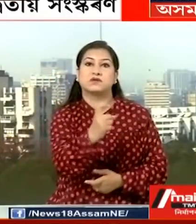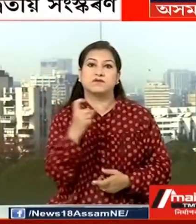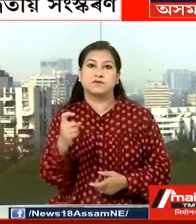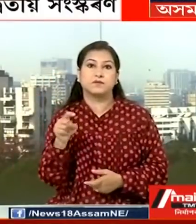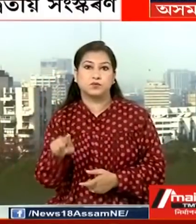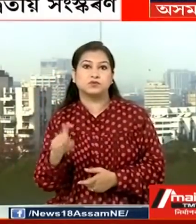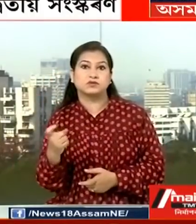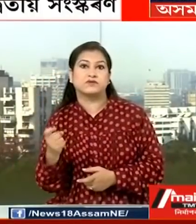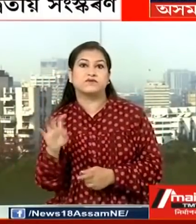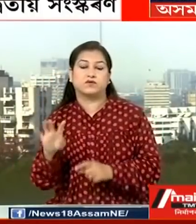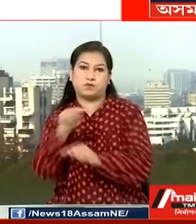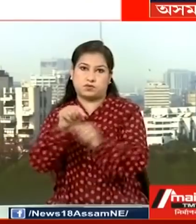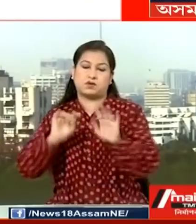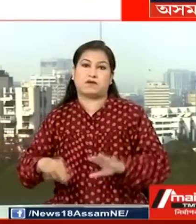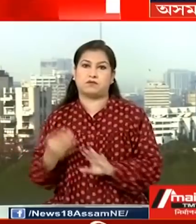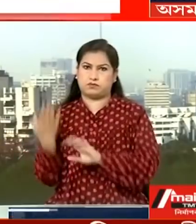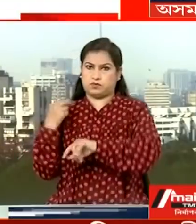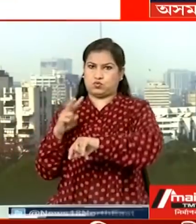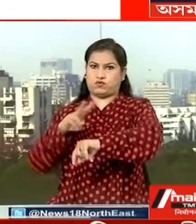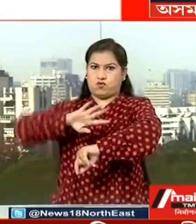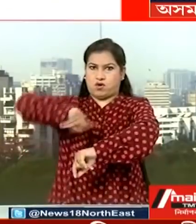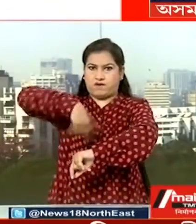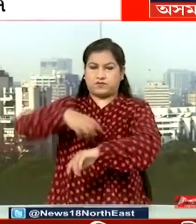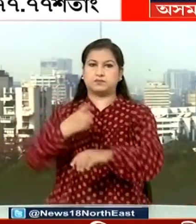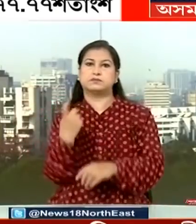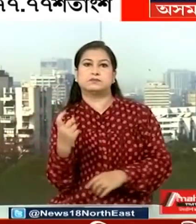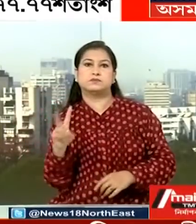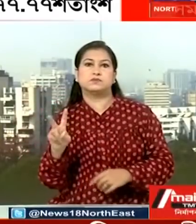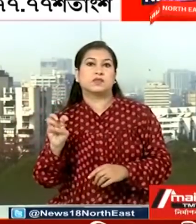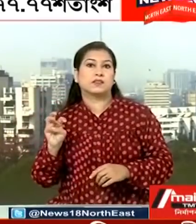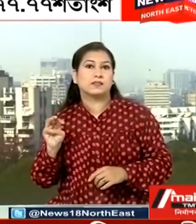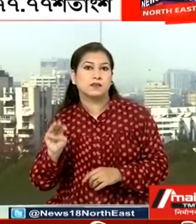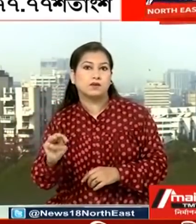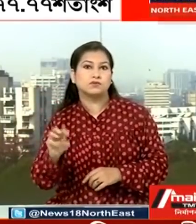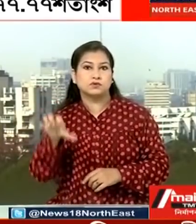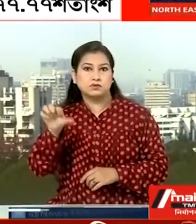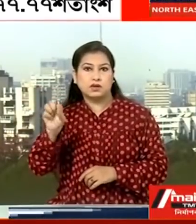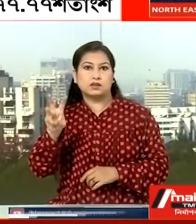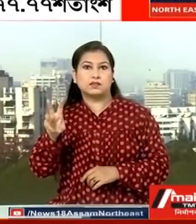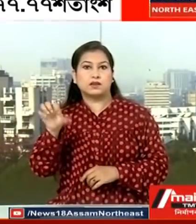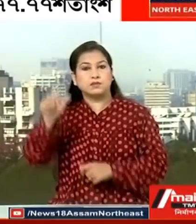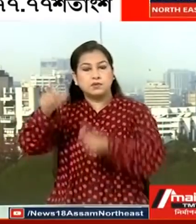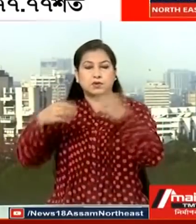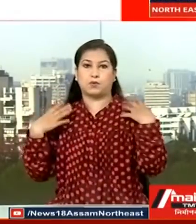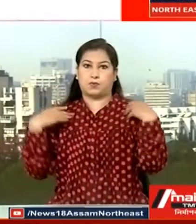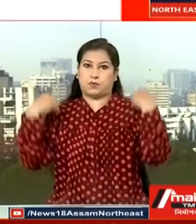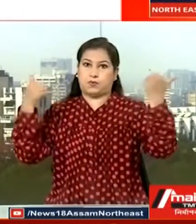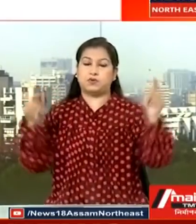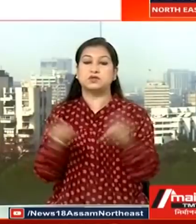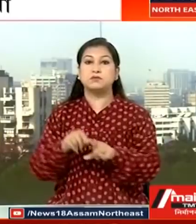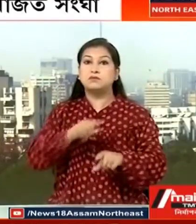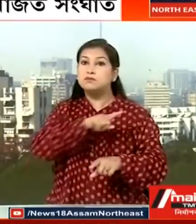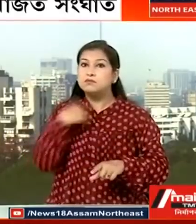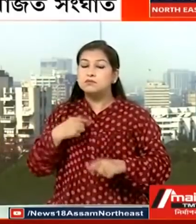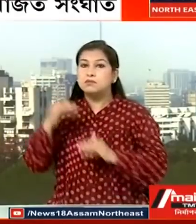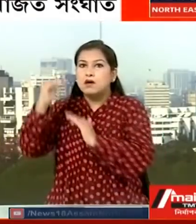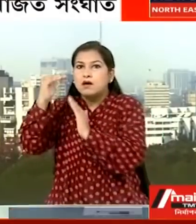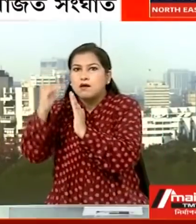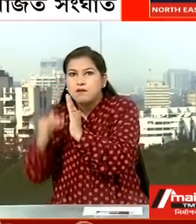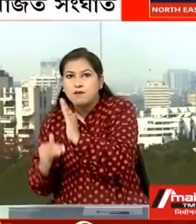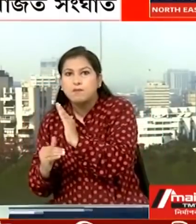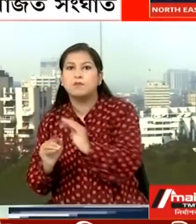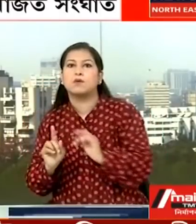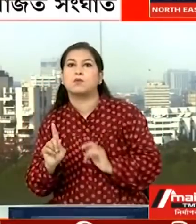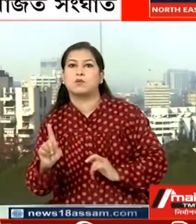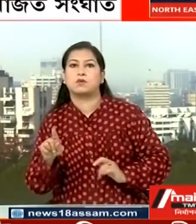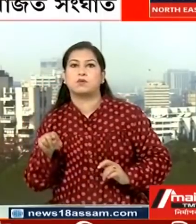77.74% हो गई है। पिछले 24 घंटों में 72,939 मरीज ठीक हुए हैं, वहीं मृत्यु दर भी घटकर 1.68%